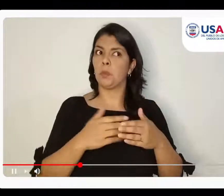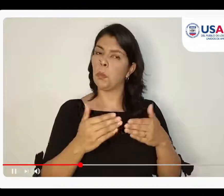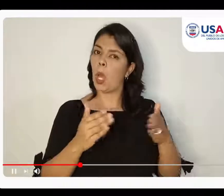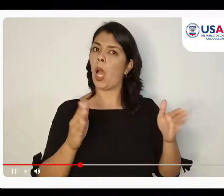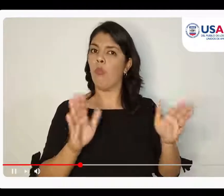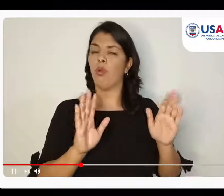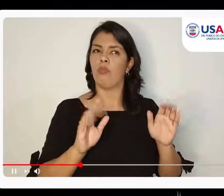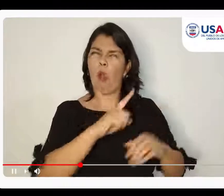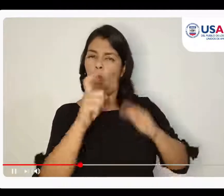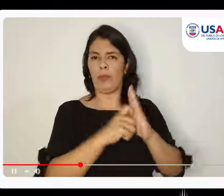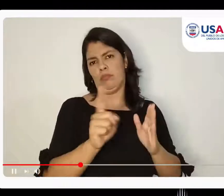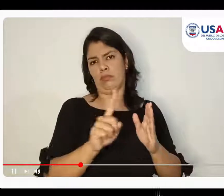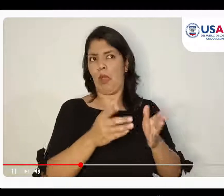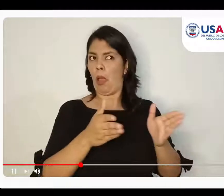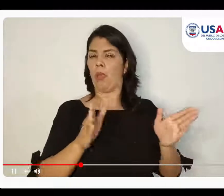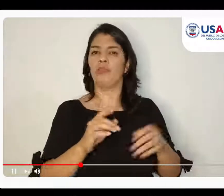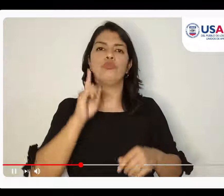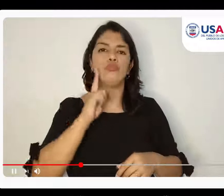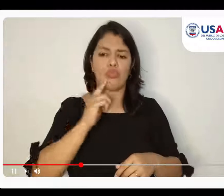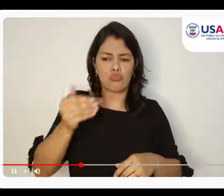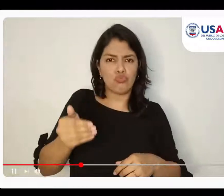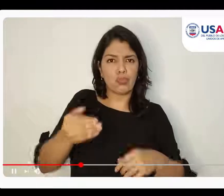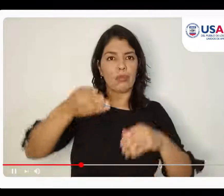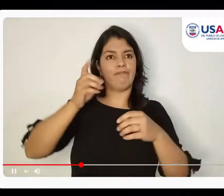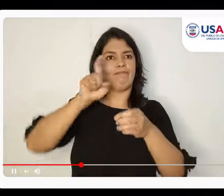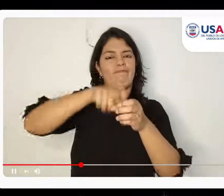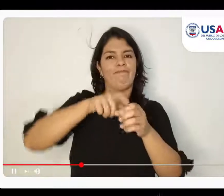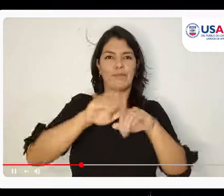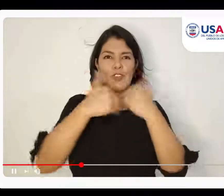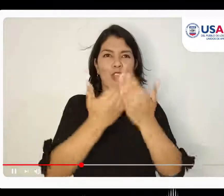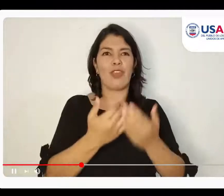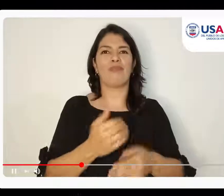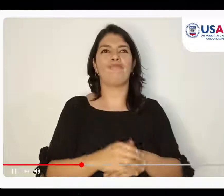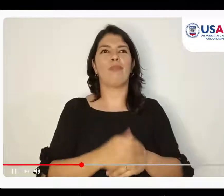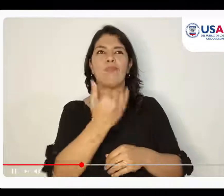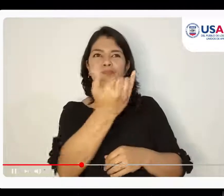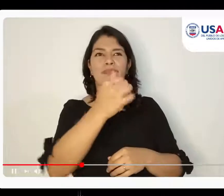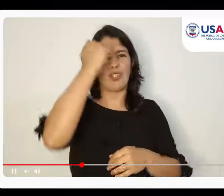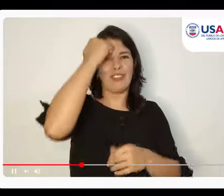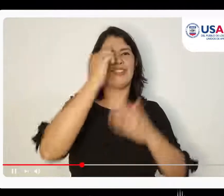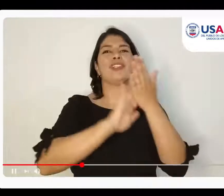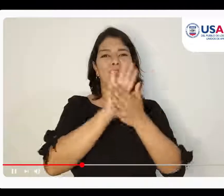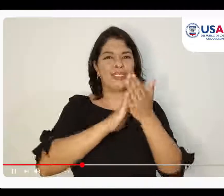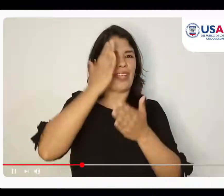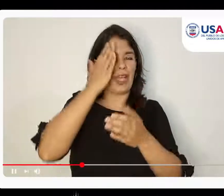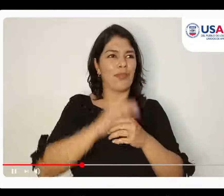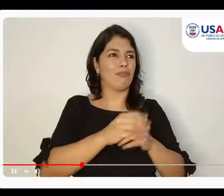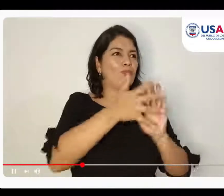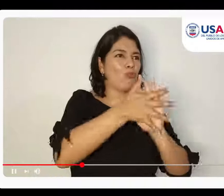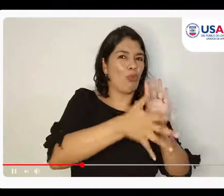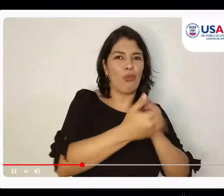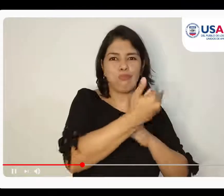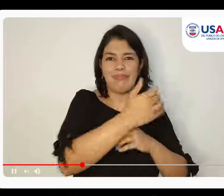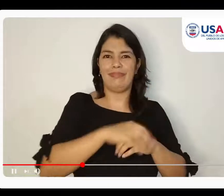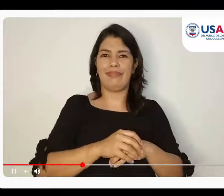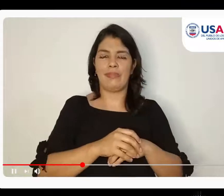un niño sordo puede entrar desde pequeño a estudiar y tiene su docente que sabe lengua de señas, su modelo